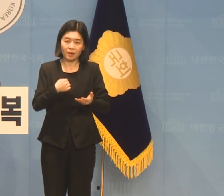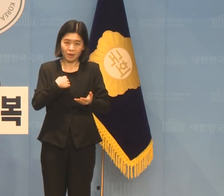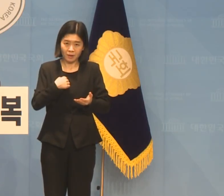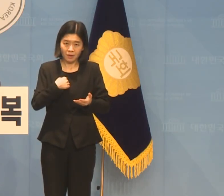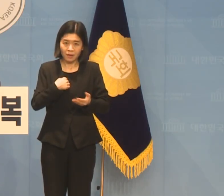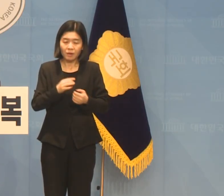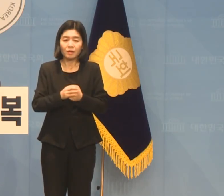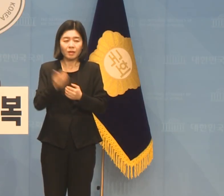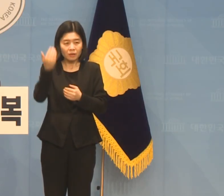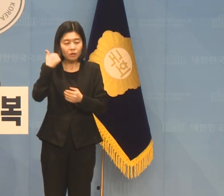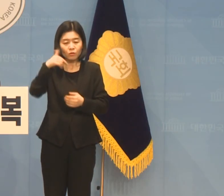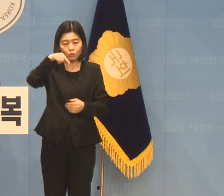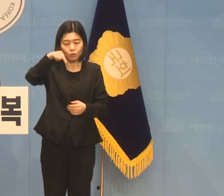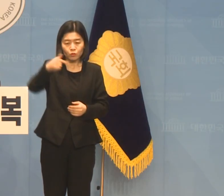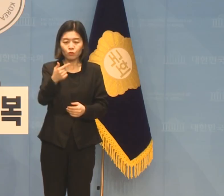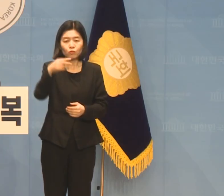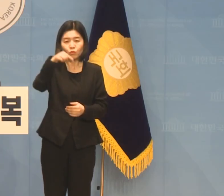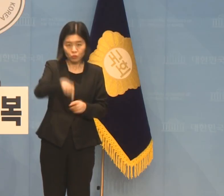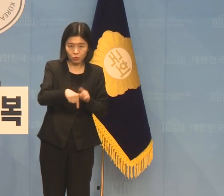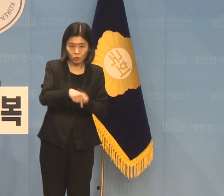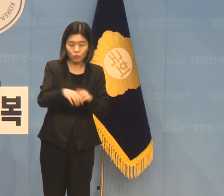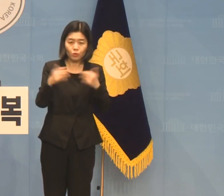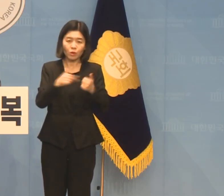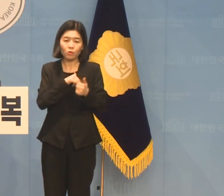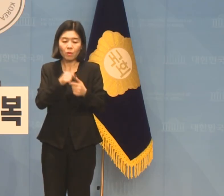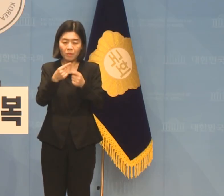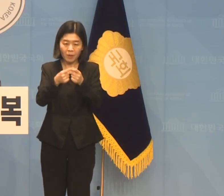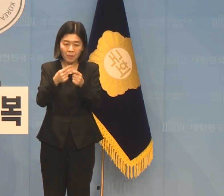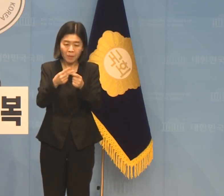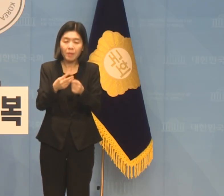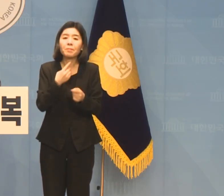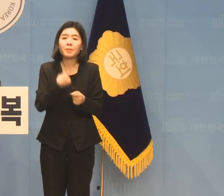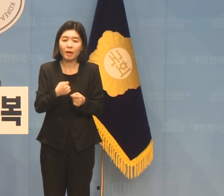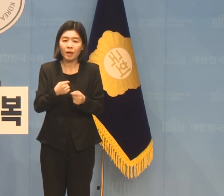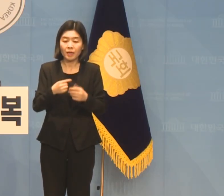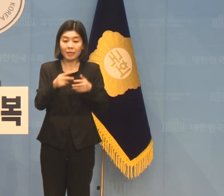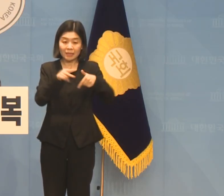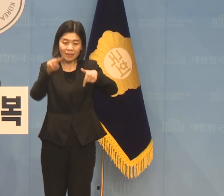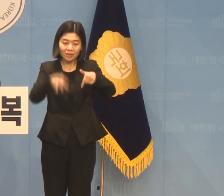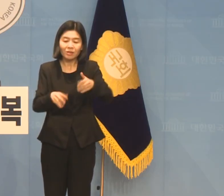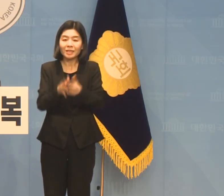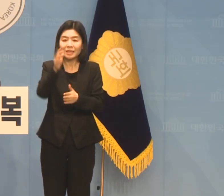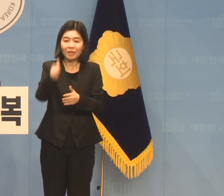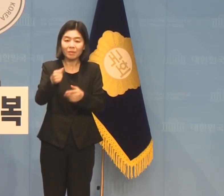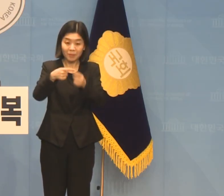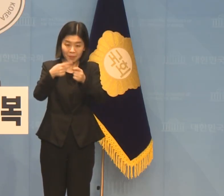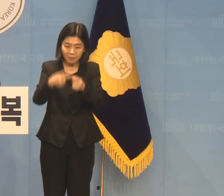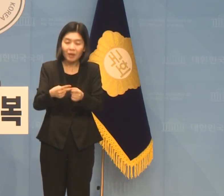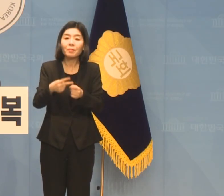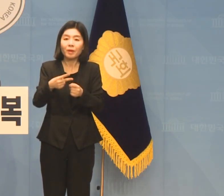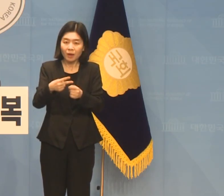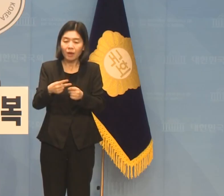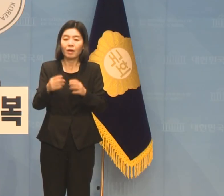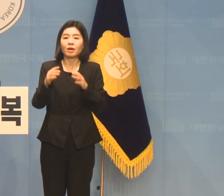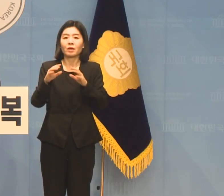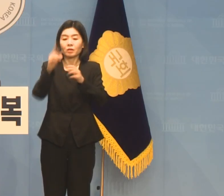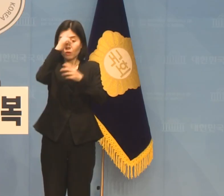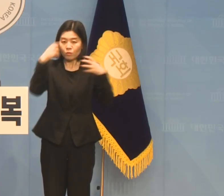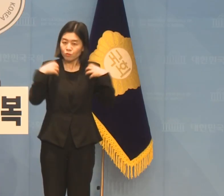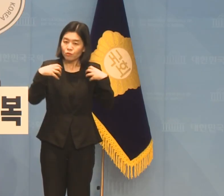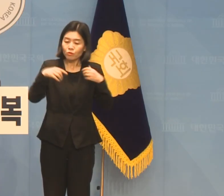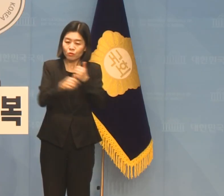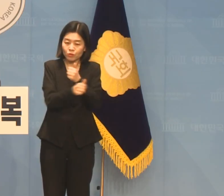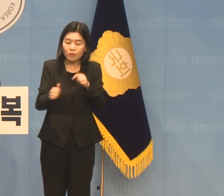군수를 시작으로 국회의원 3번, 인천시장 2번, 2개의 정부에서 농림부 장관과 행안부 장관을